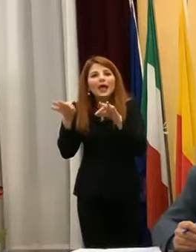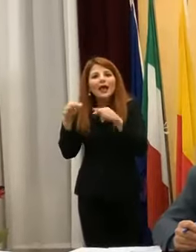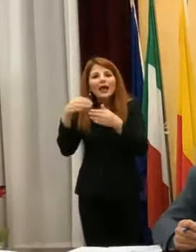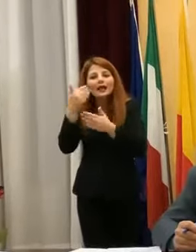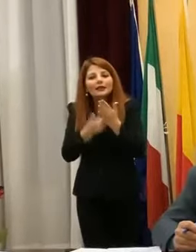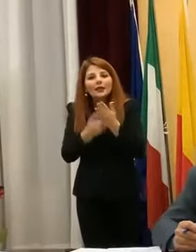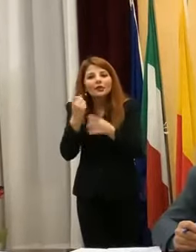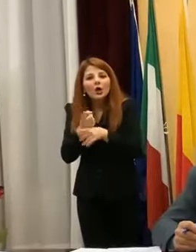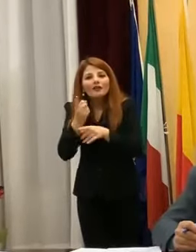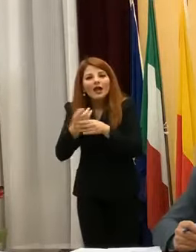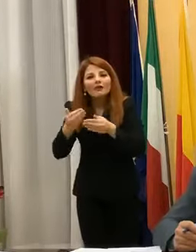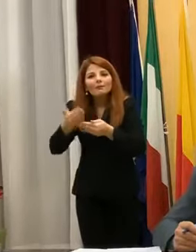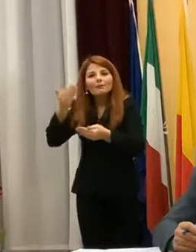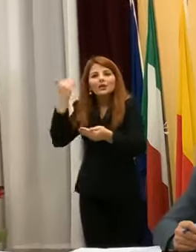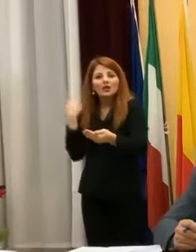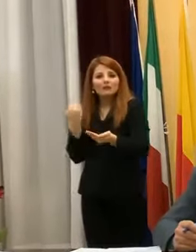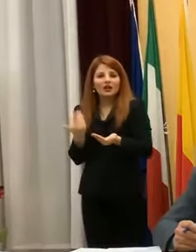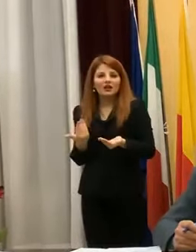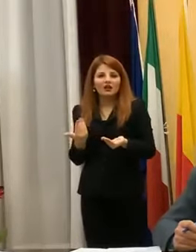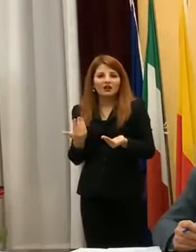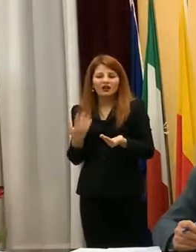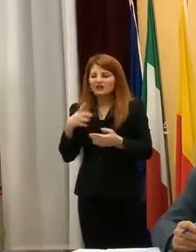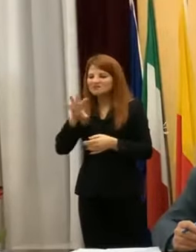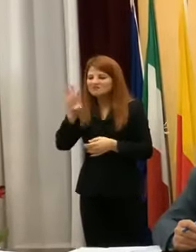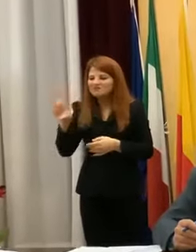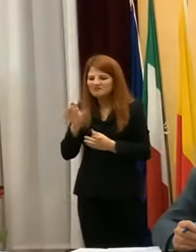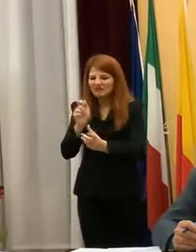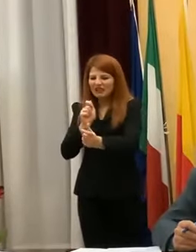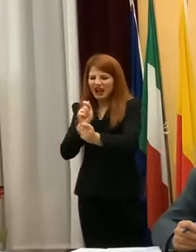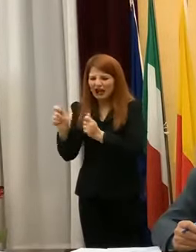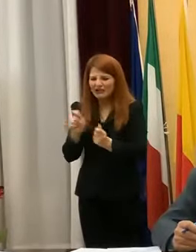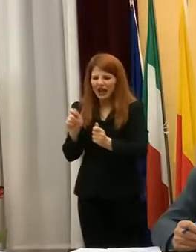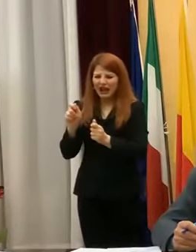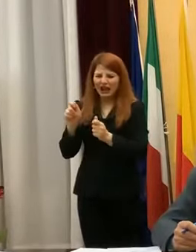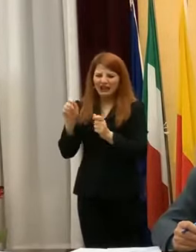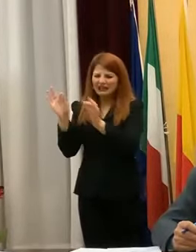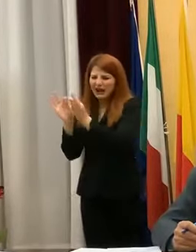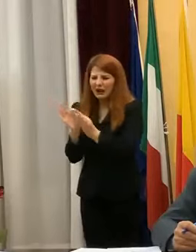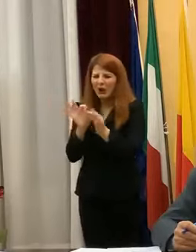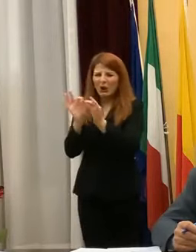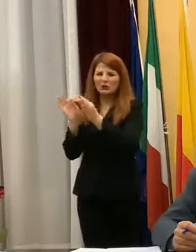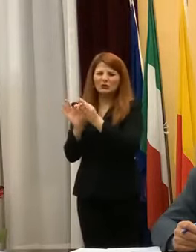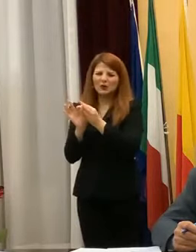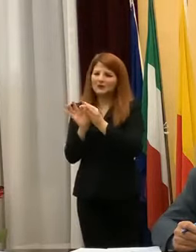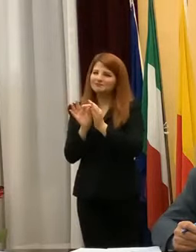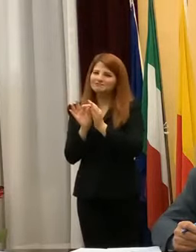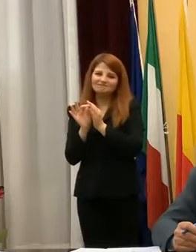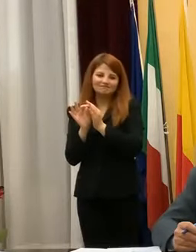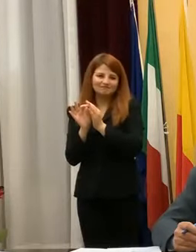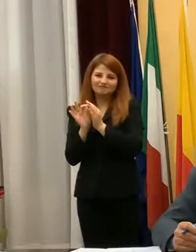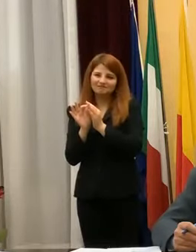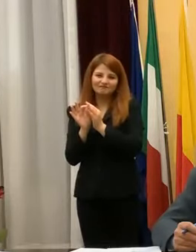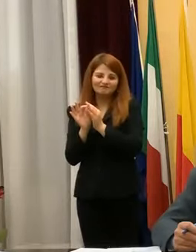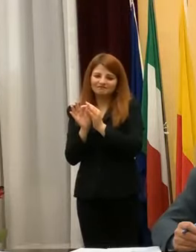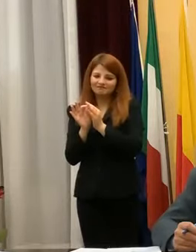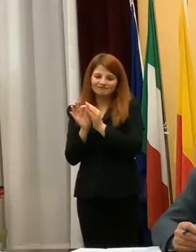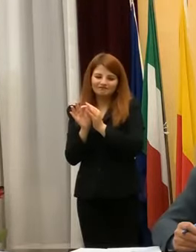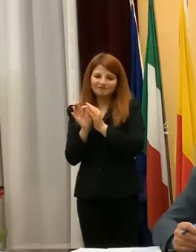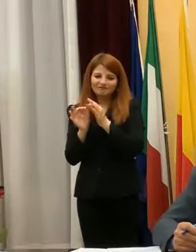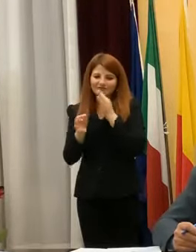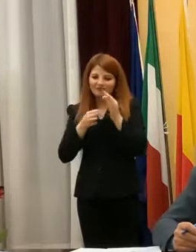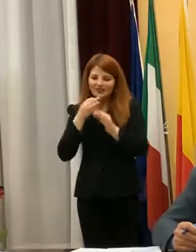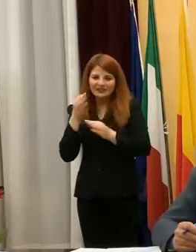tra più palazzi, ha causato questo ritardo. È passato novembre,